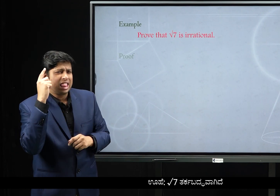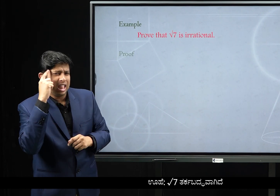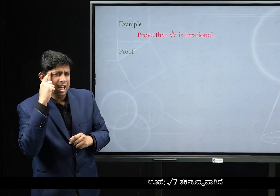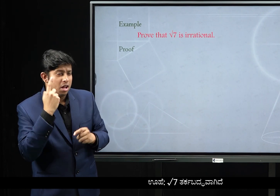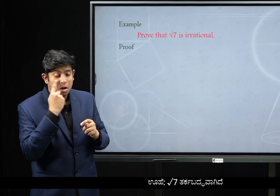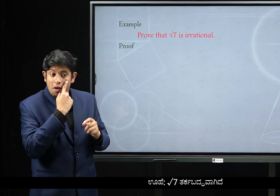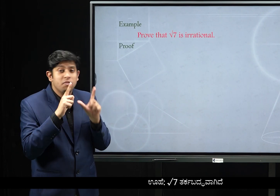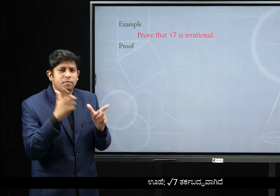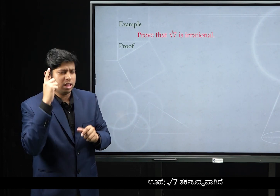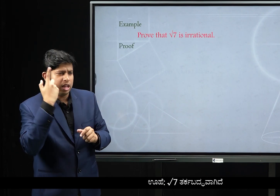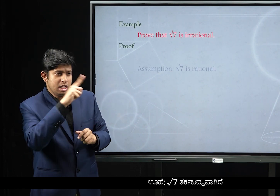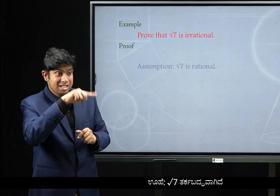ವರ್ಗಮೂಲ 7 ತರ್ಕಬದ್ಧವಾಗಿದೆ.